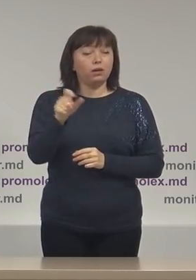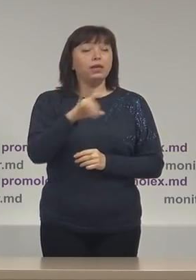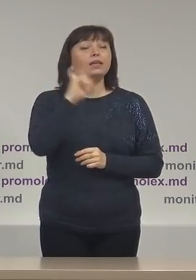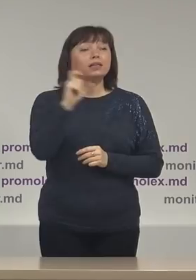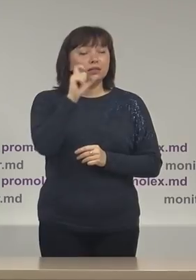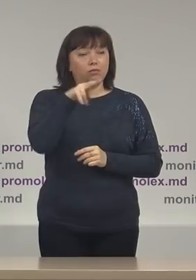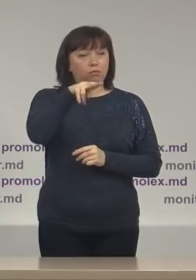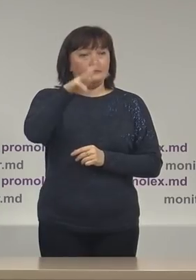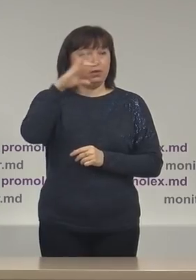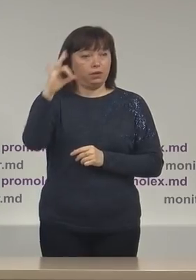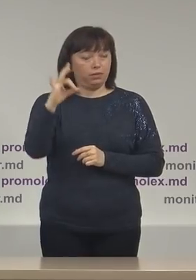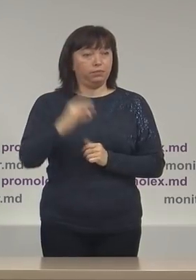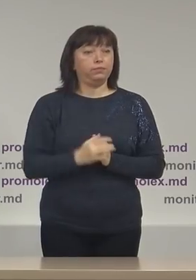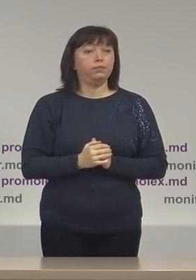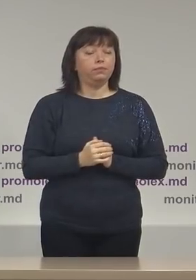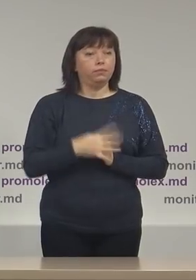din regiunea transnistreană.